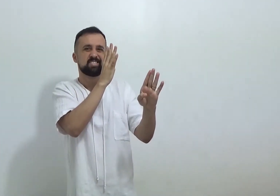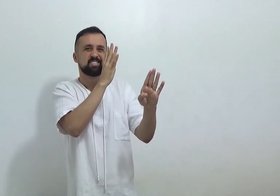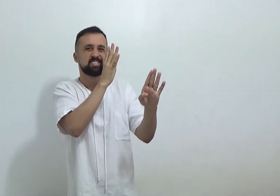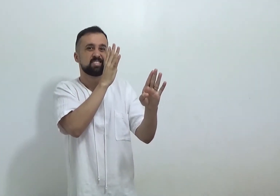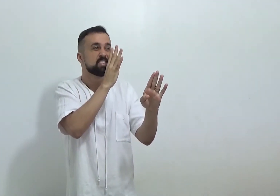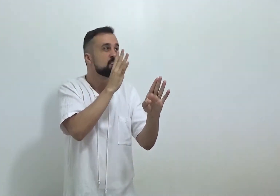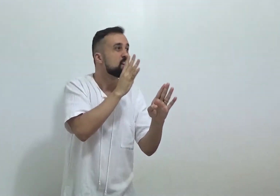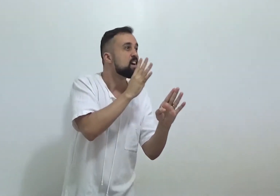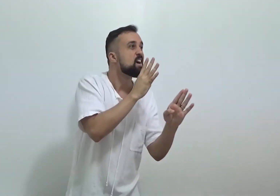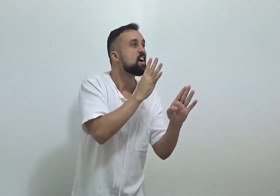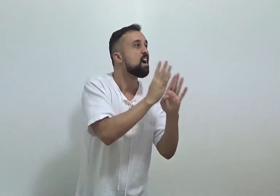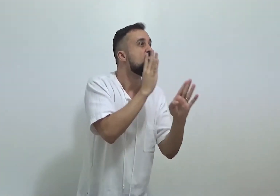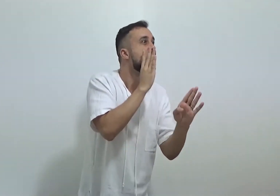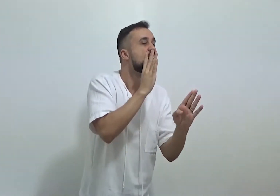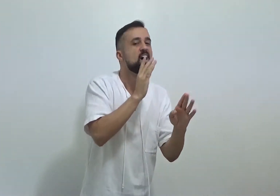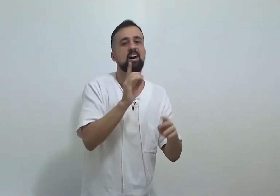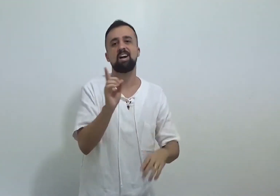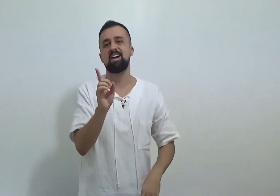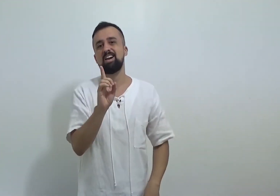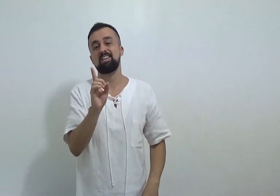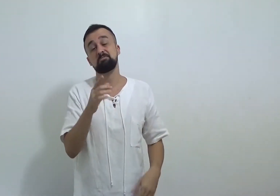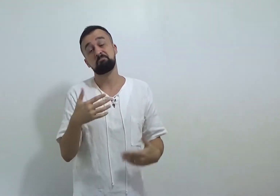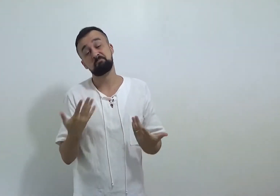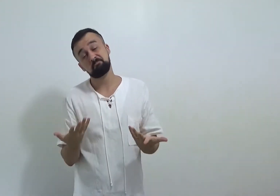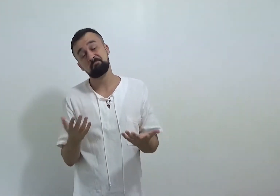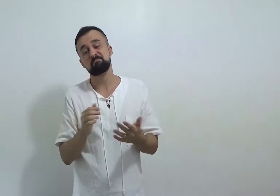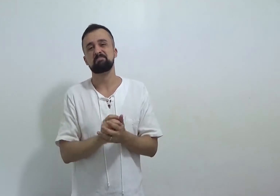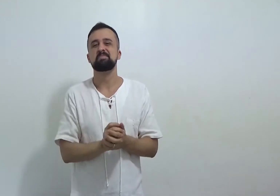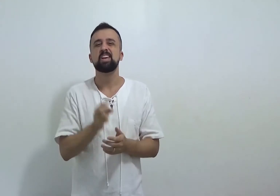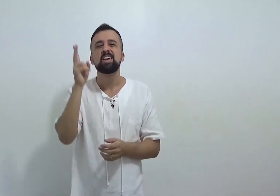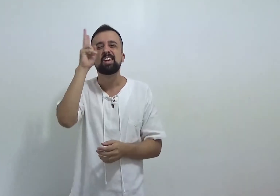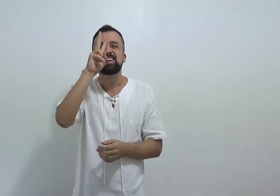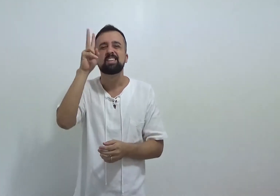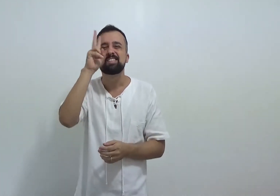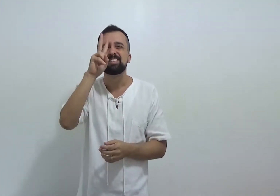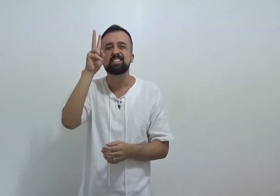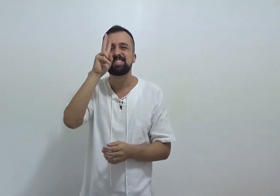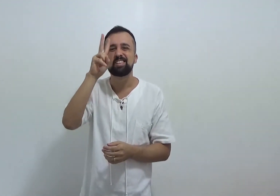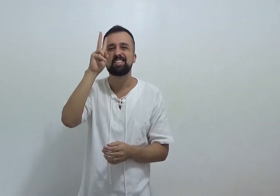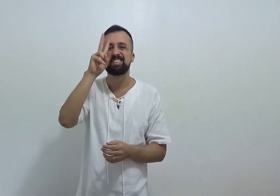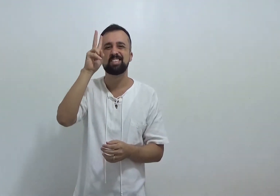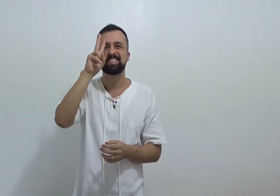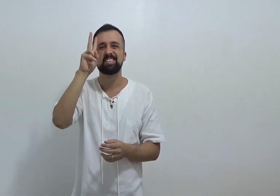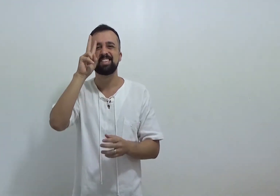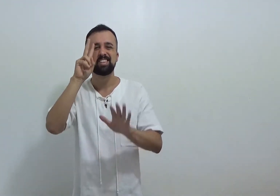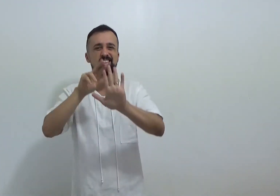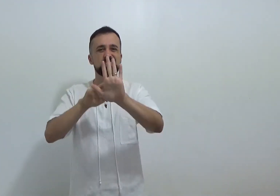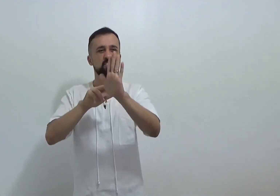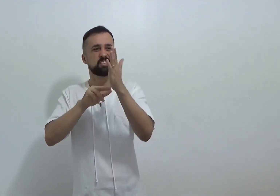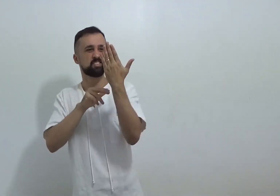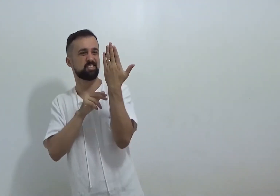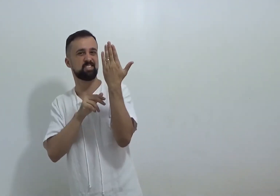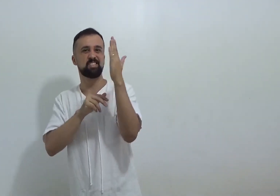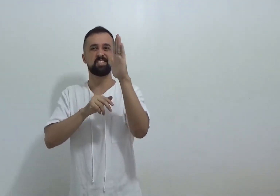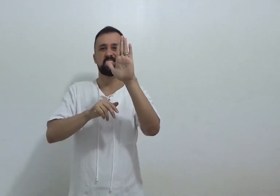Então, na perspectiva desses povos, foi um descobrimento? A história